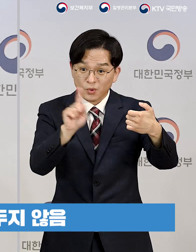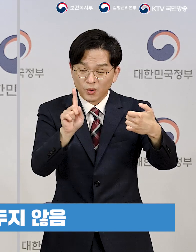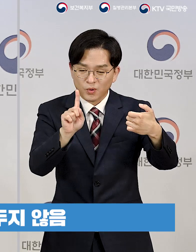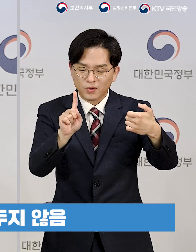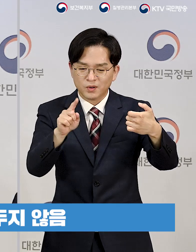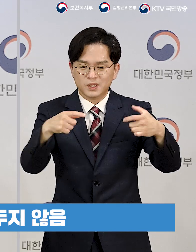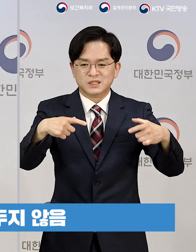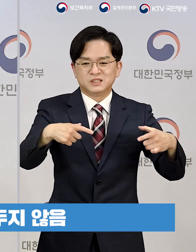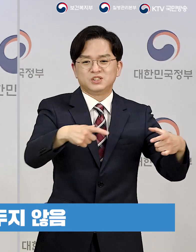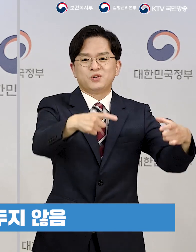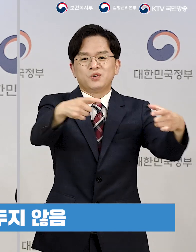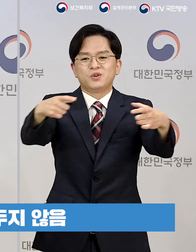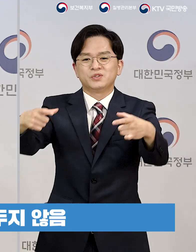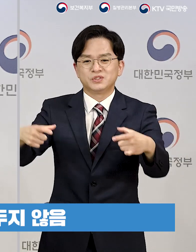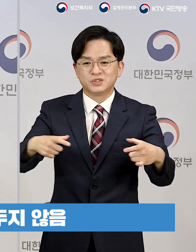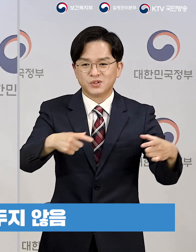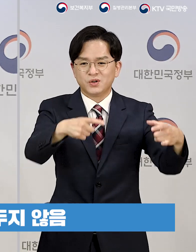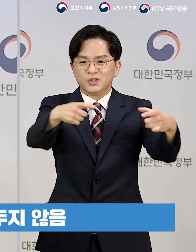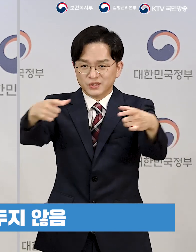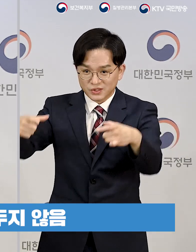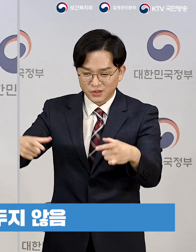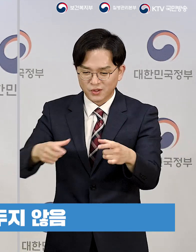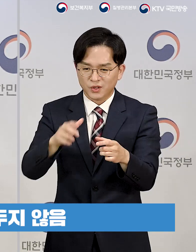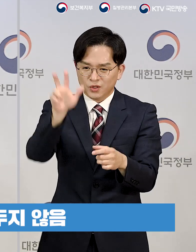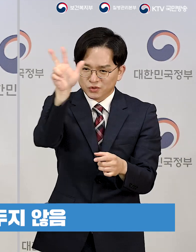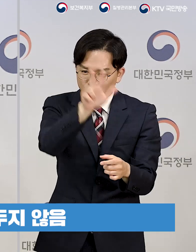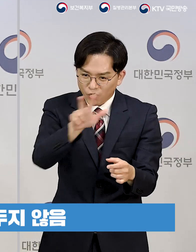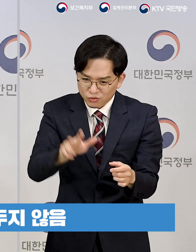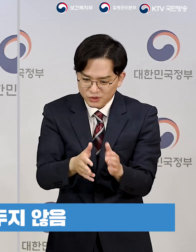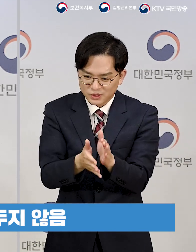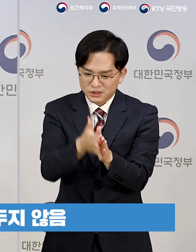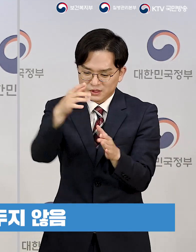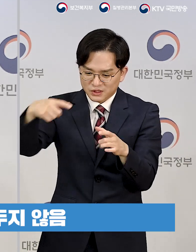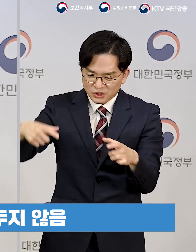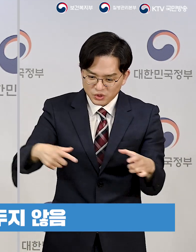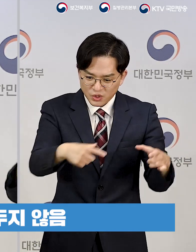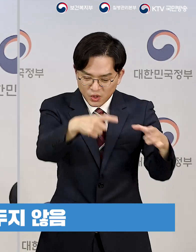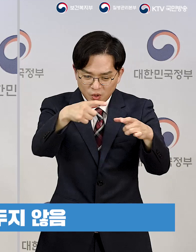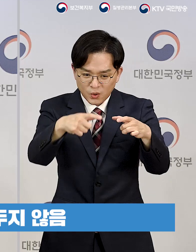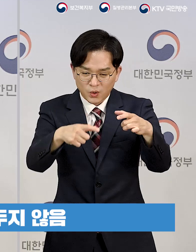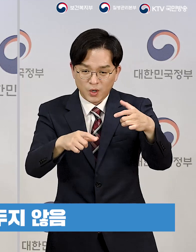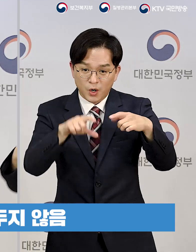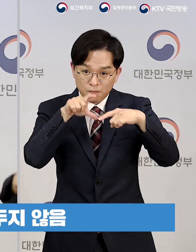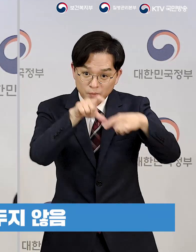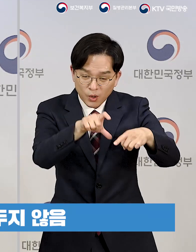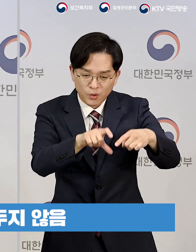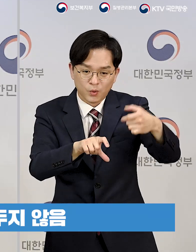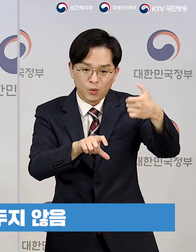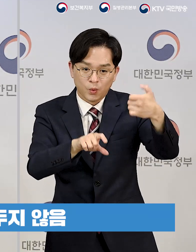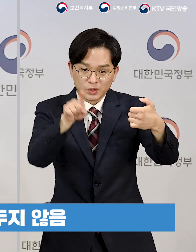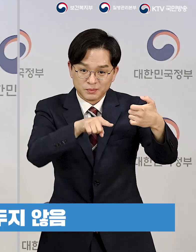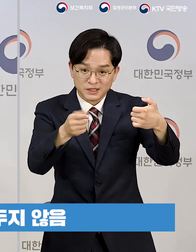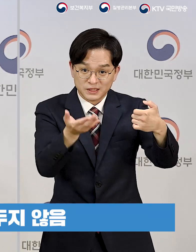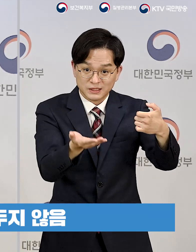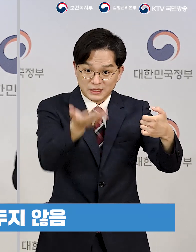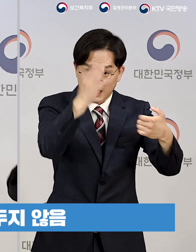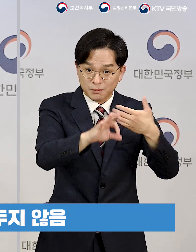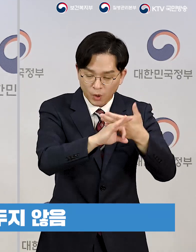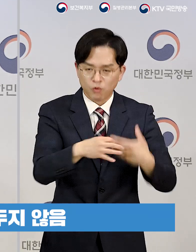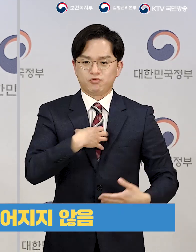그다지 중점 두지 않고 지역사회 자체 내에서 감염 환자가 50명을 넘느냐 안 넘느냐가 중요한